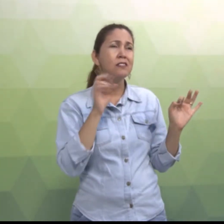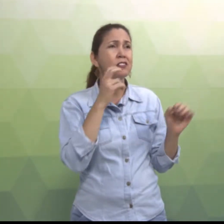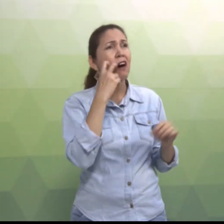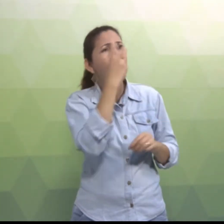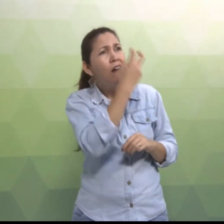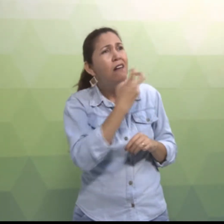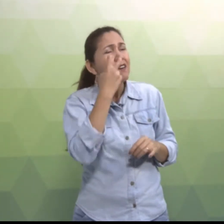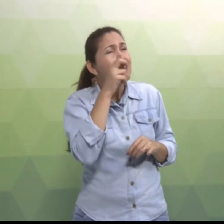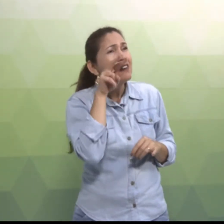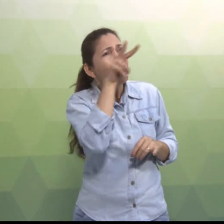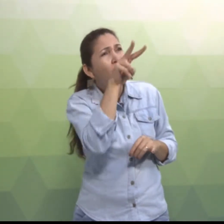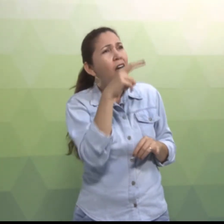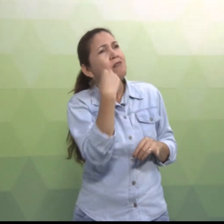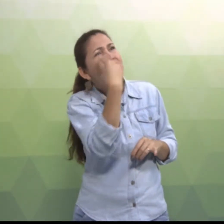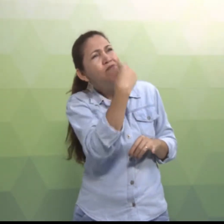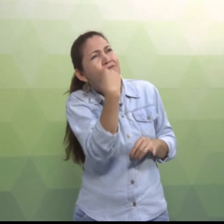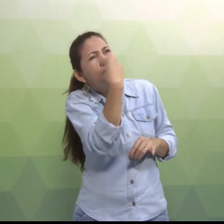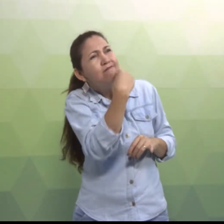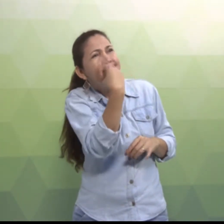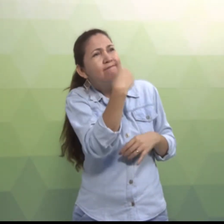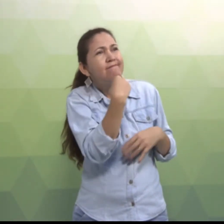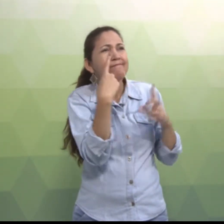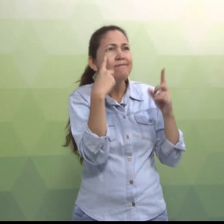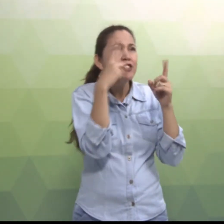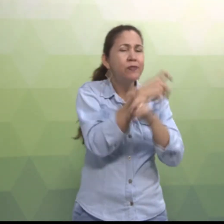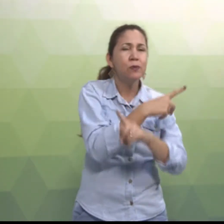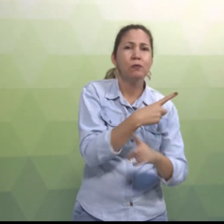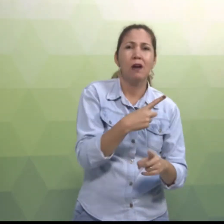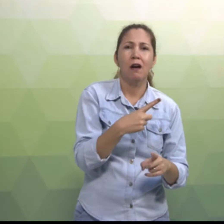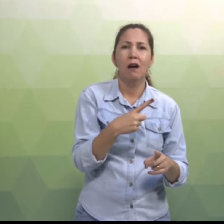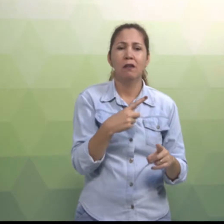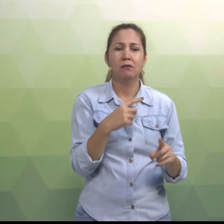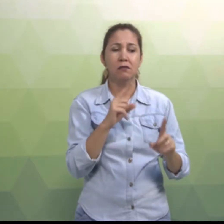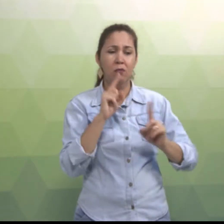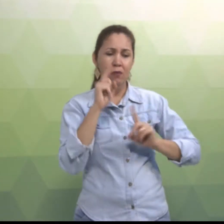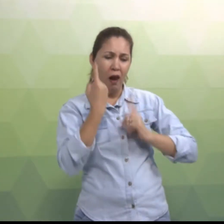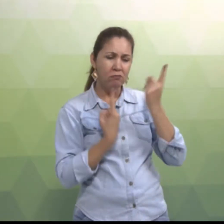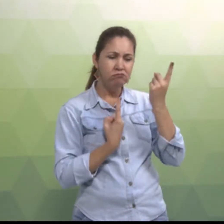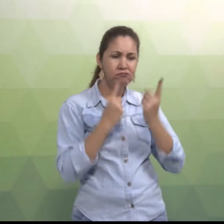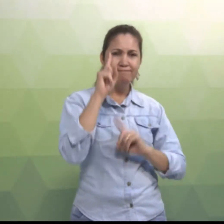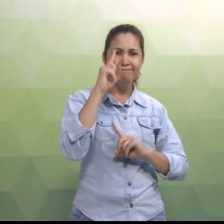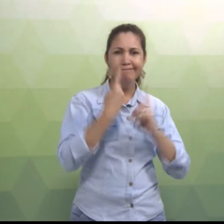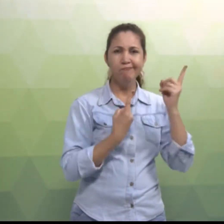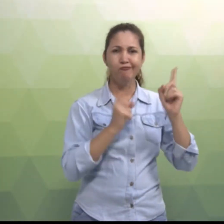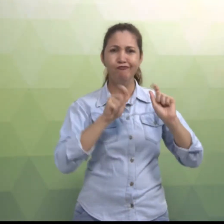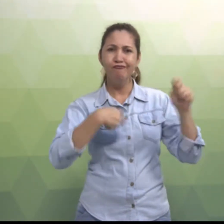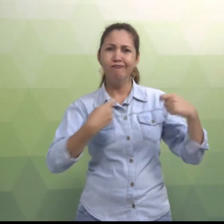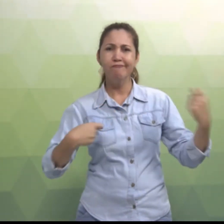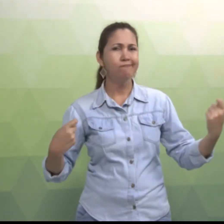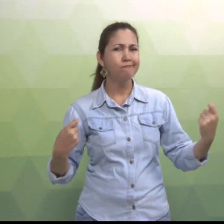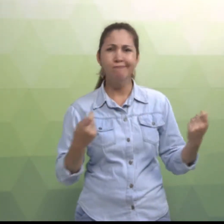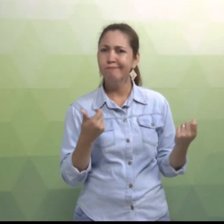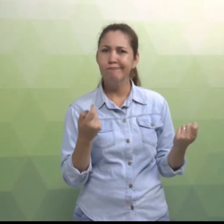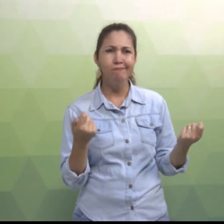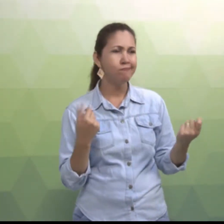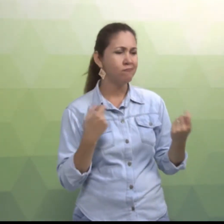Ela faz leitura labial, com dificuldade, utiliza gestos, utiliza poucos